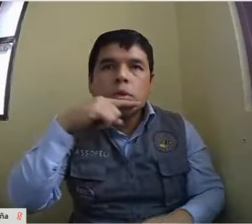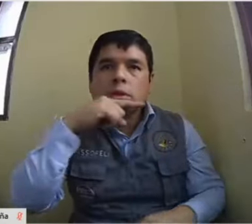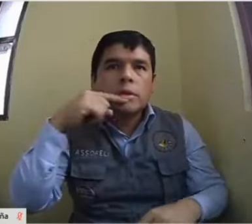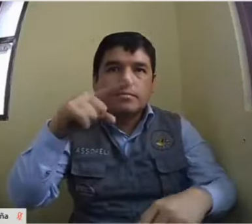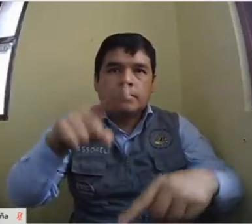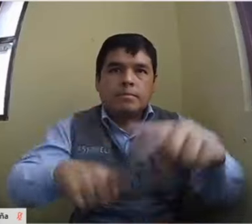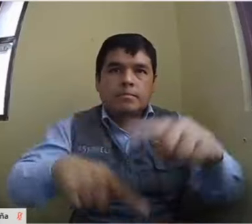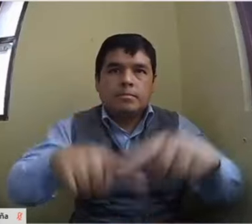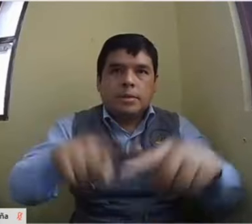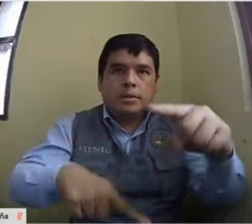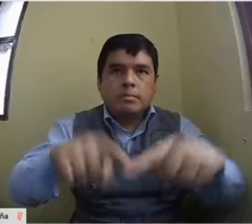Y prima,